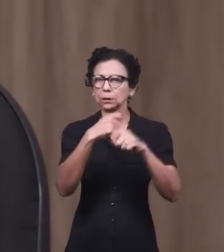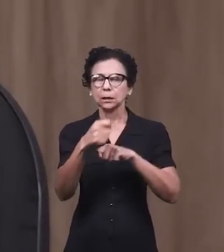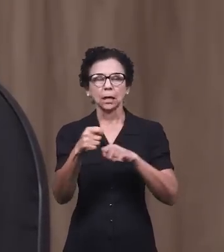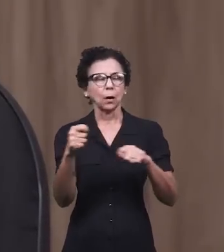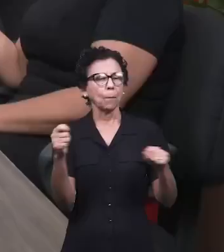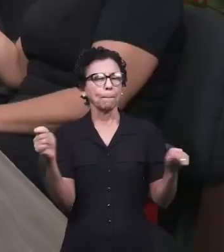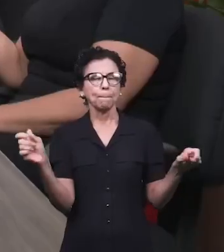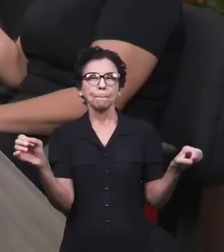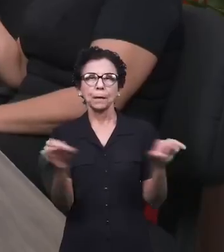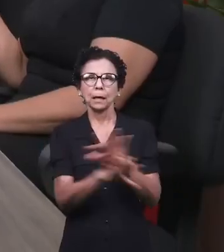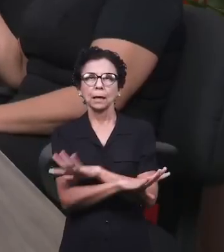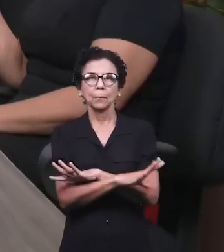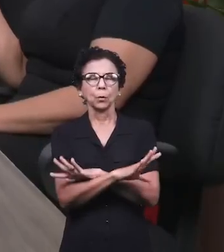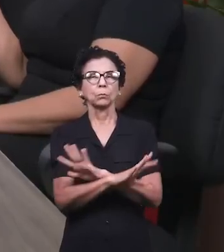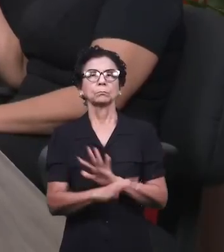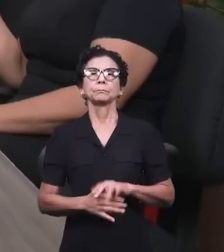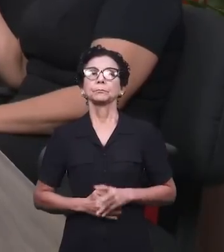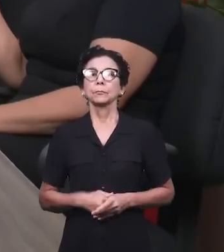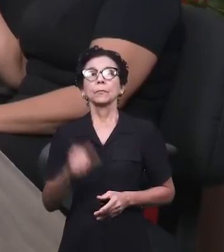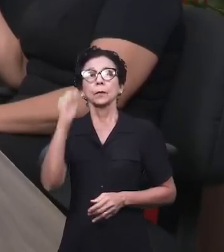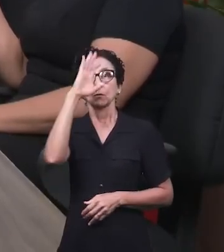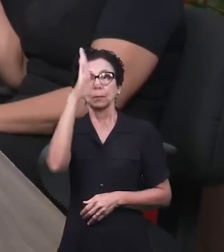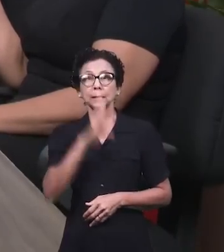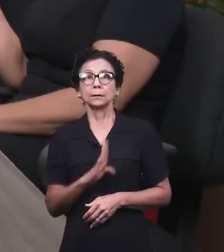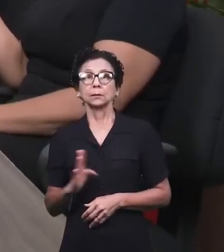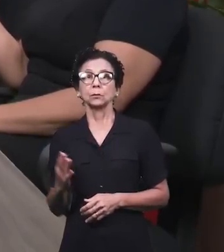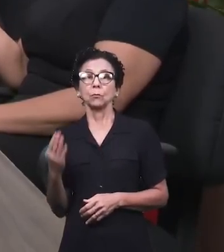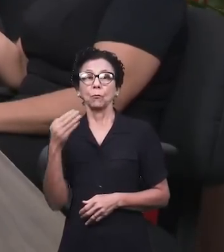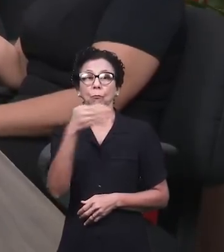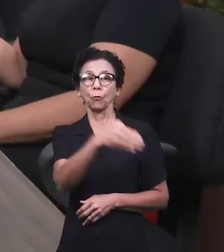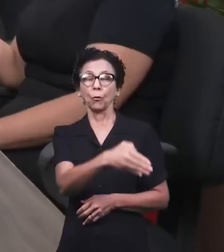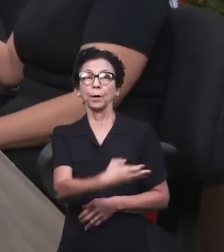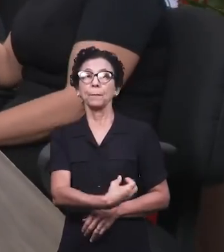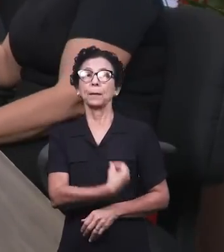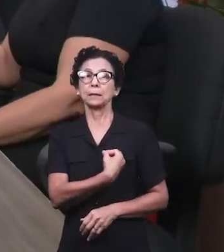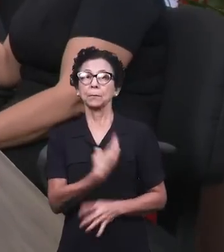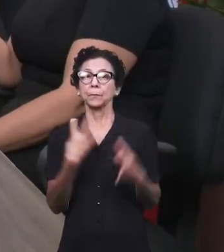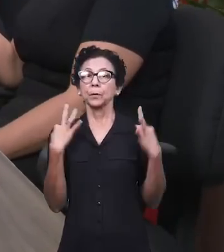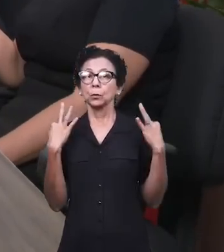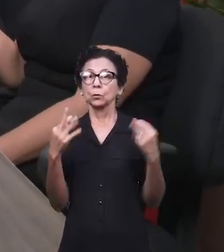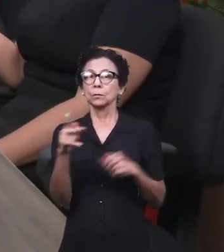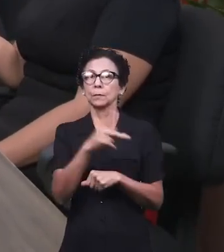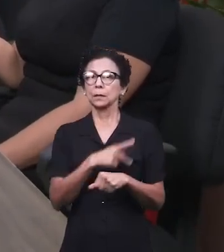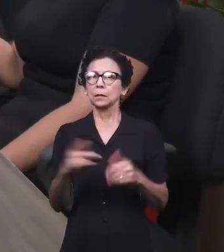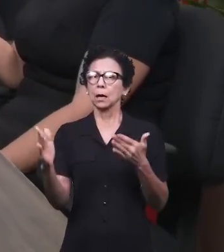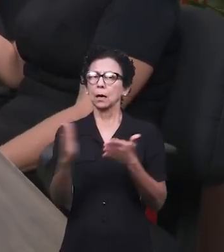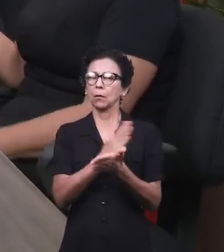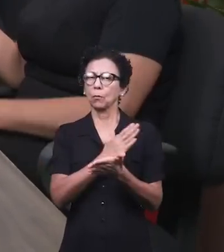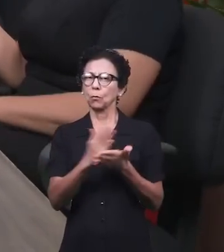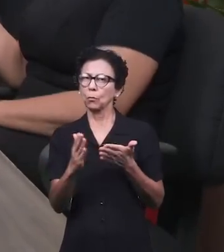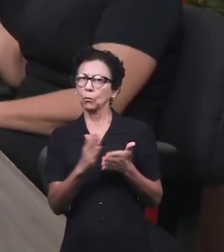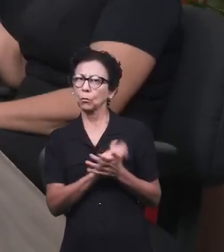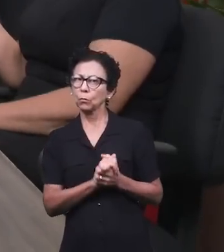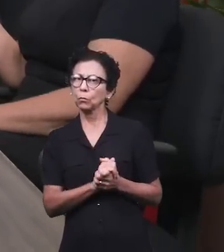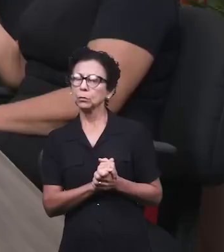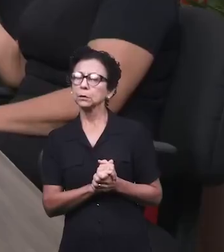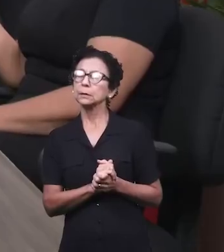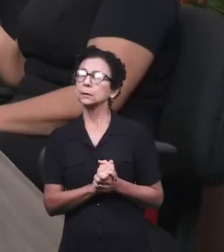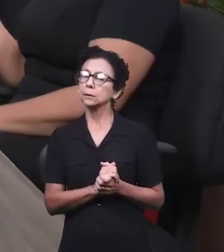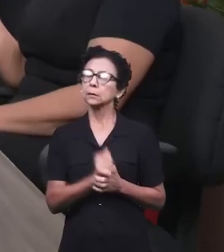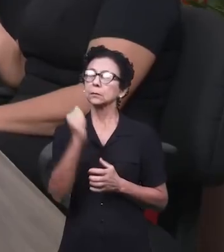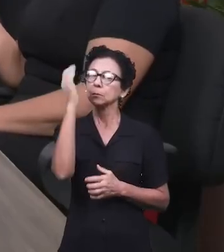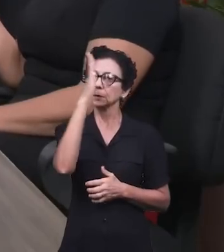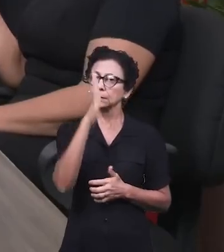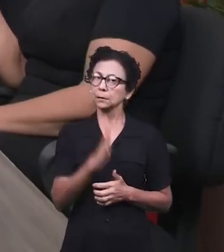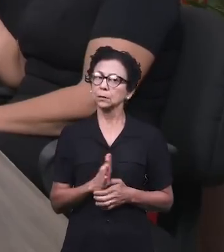Brasil participou, né, desse congresso, não foram todos os países, mas alguns países, inclusive o Brasil,